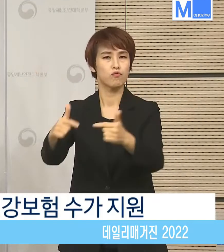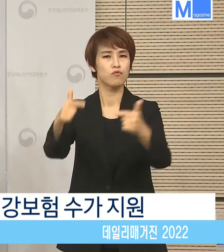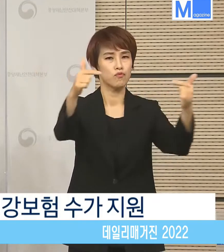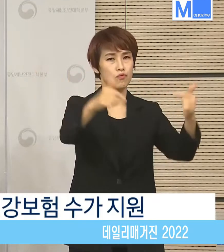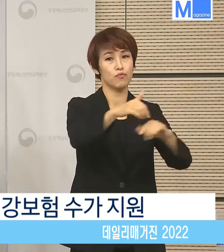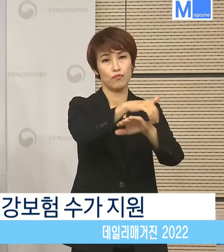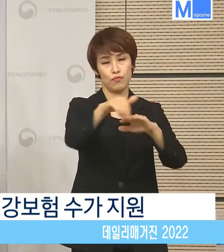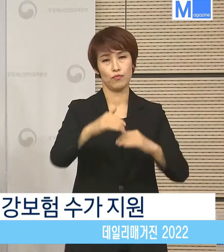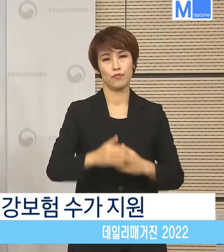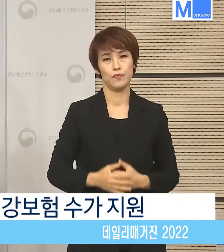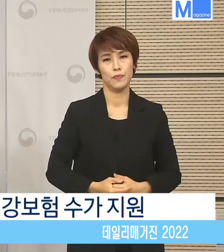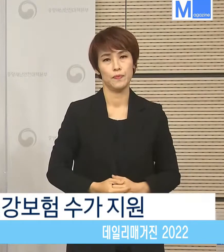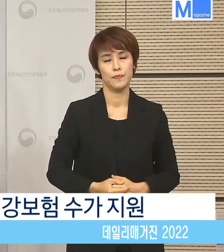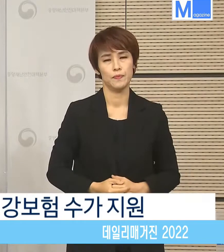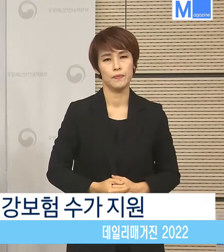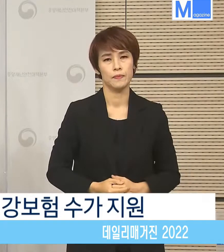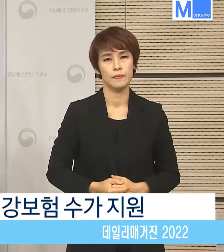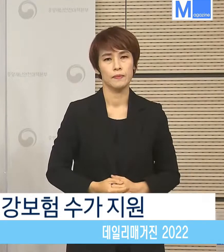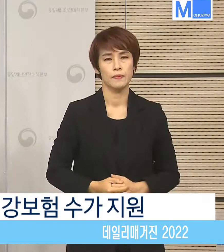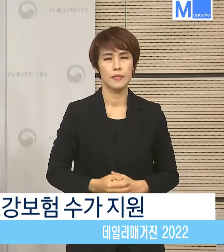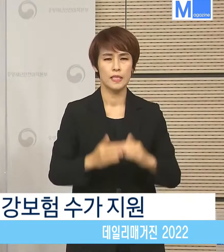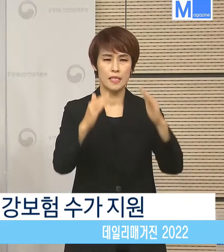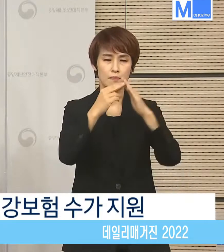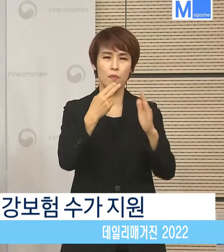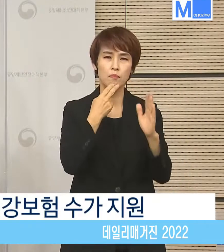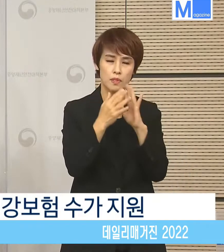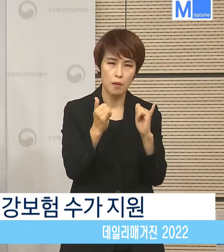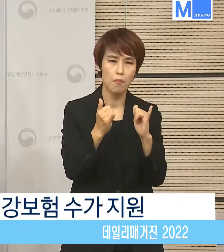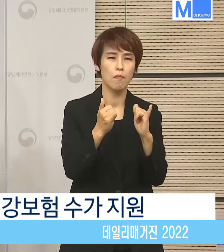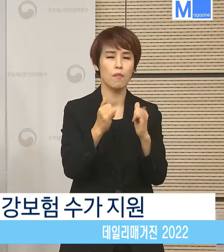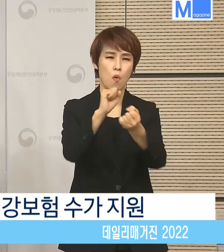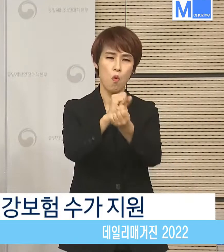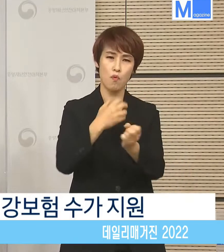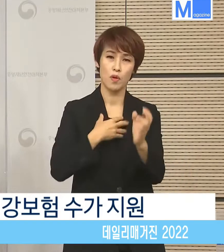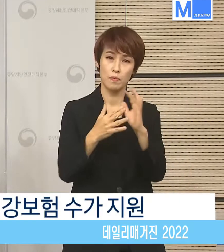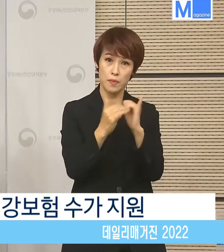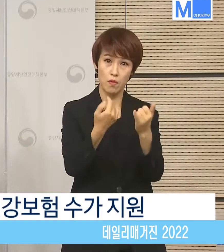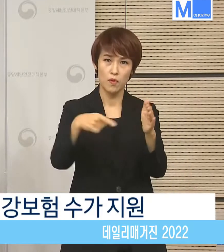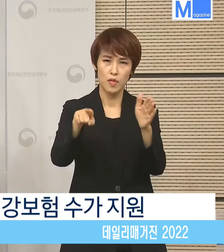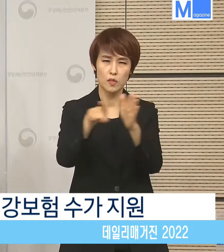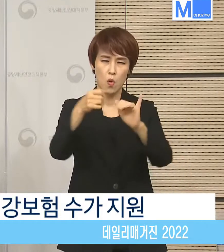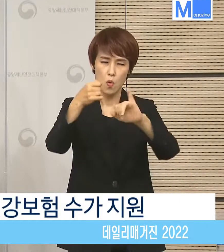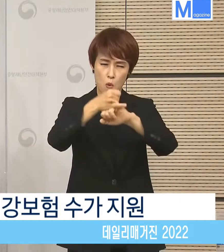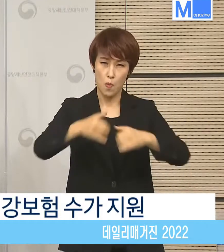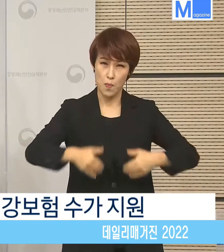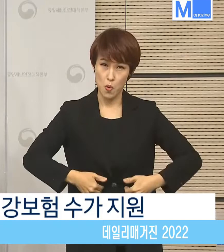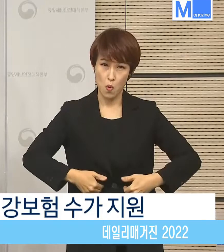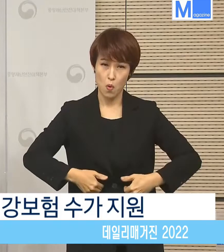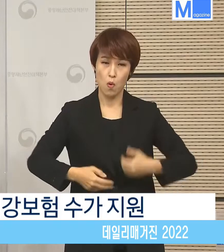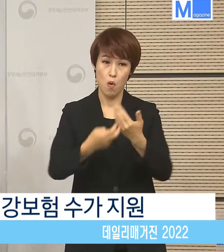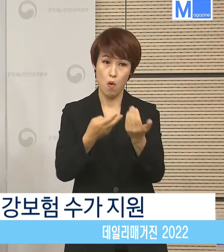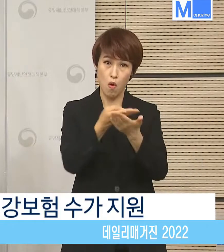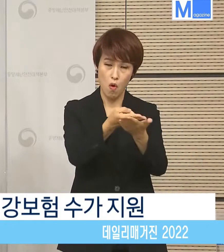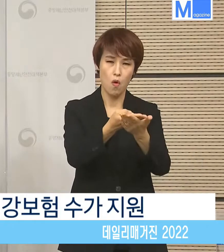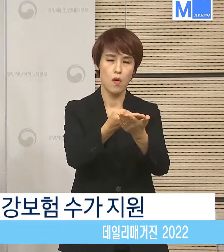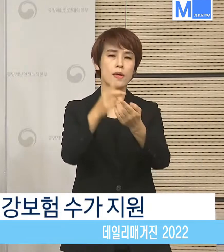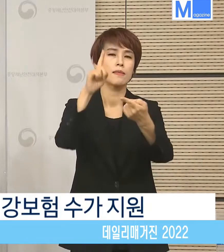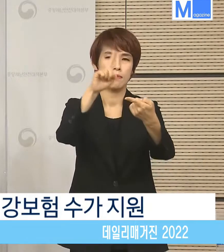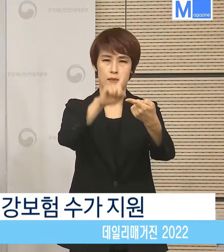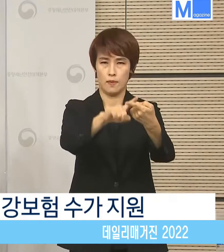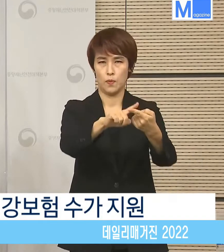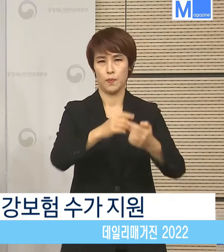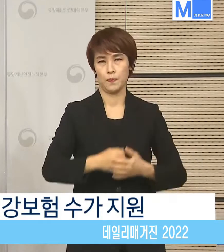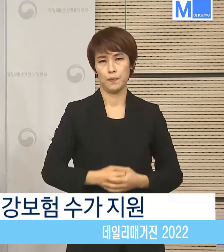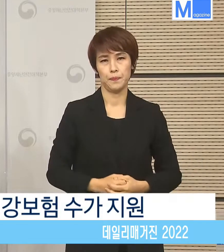예정입니다. 다만 주거취약자 등 사회적 고위험군을 위한 필수적인 병상은 계속 유지할